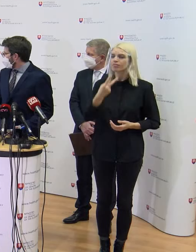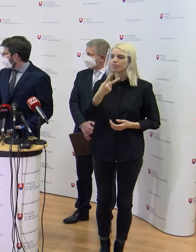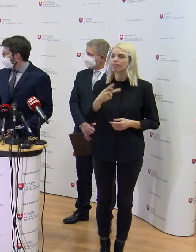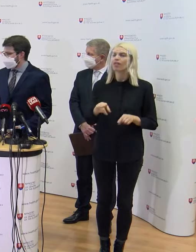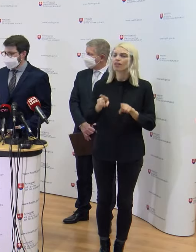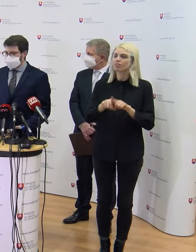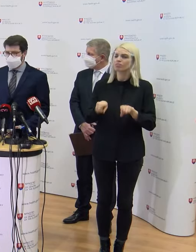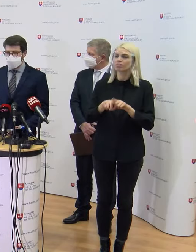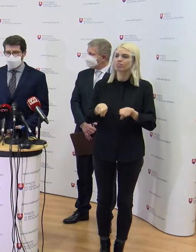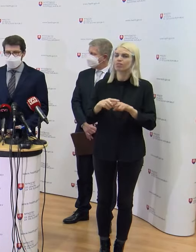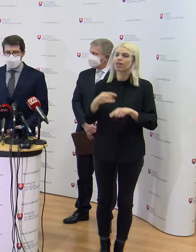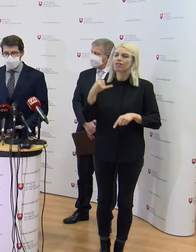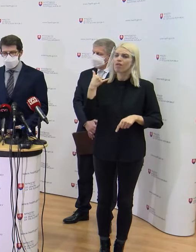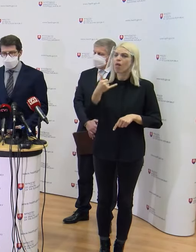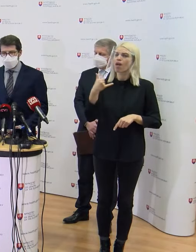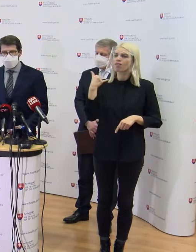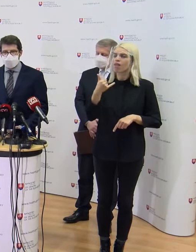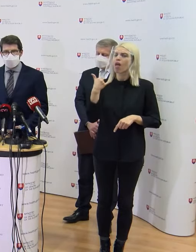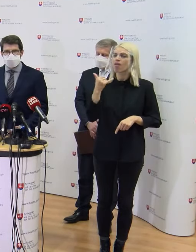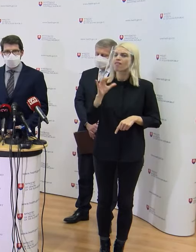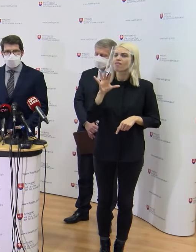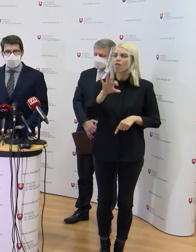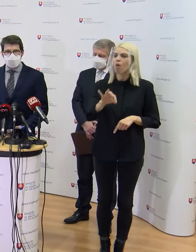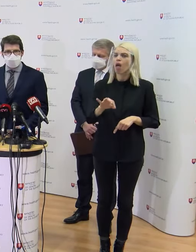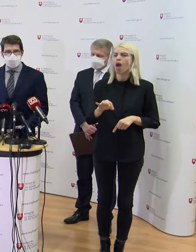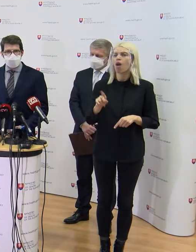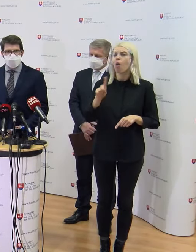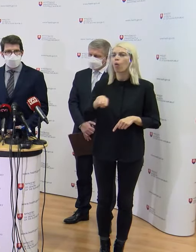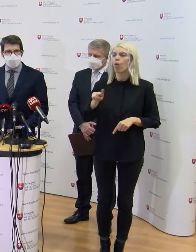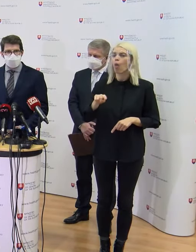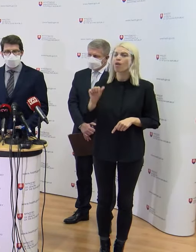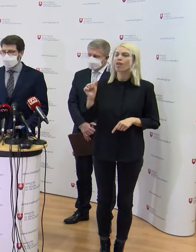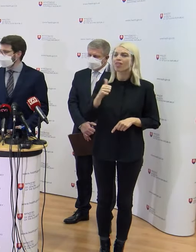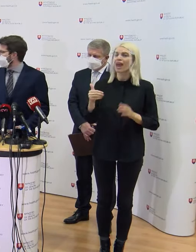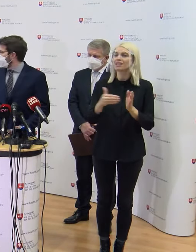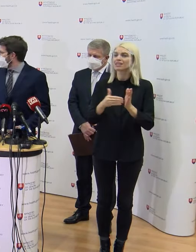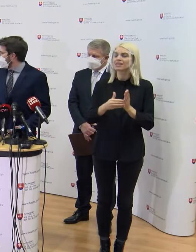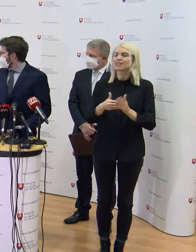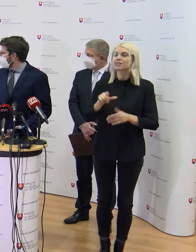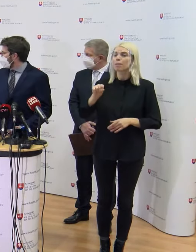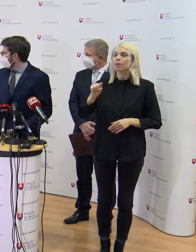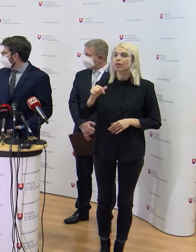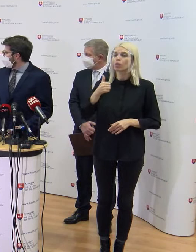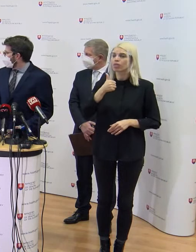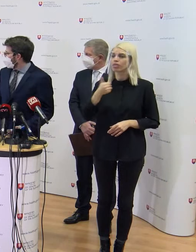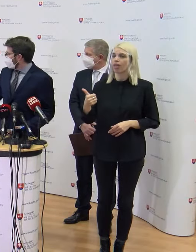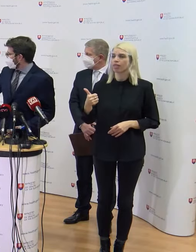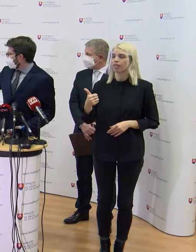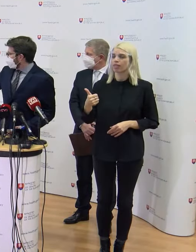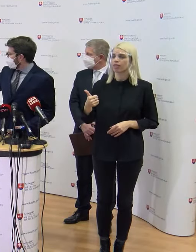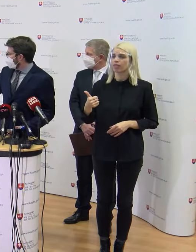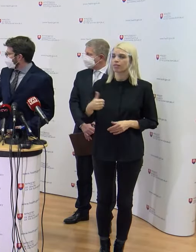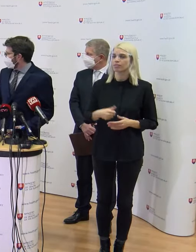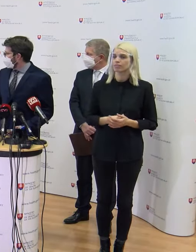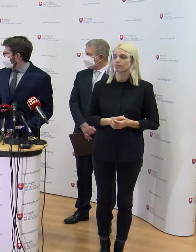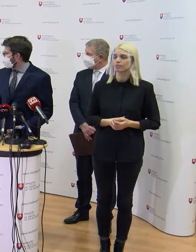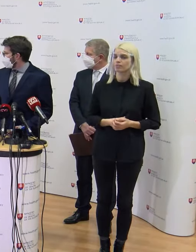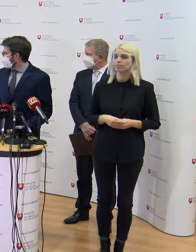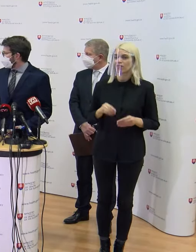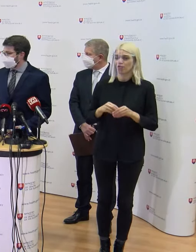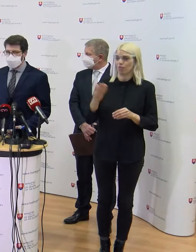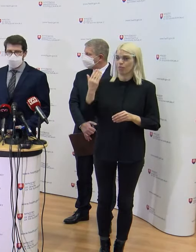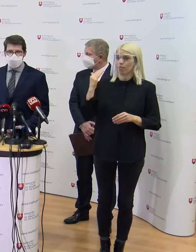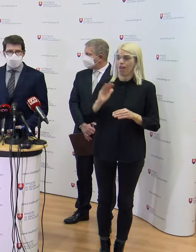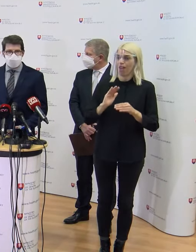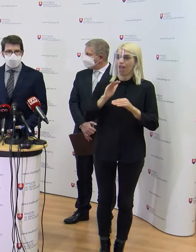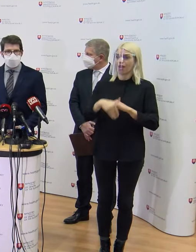tých volaní je v počte minút okolo 11 000 minút denne, čo oproti tej úrovni v lete,